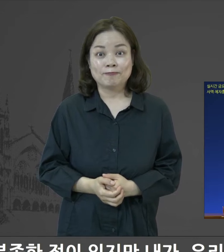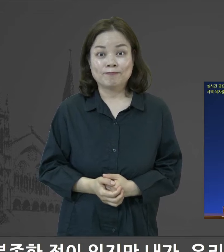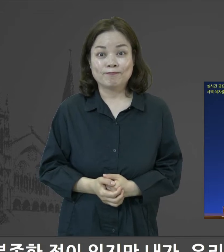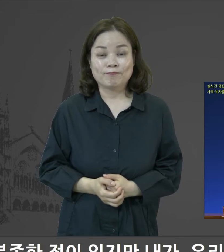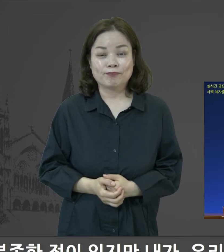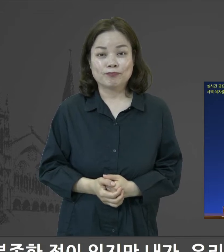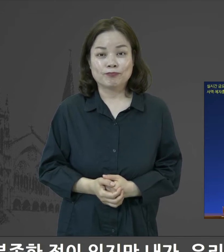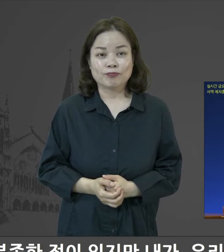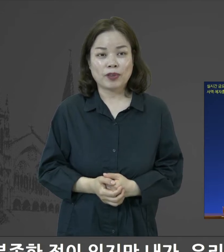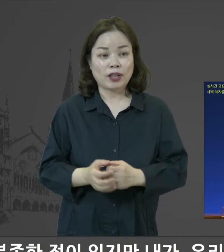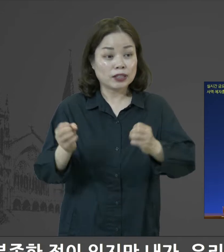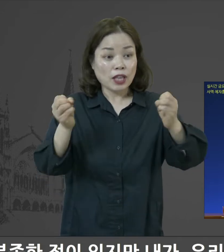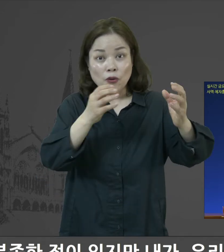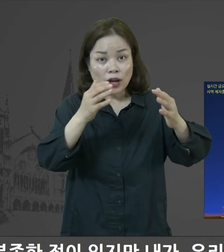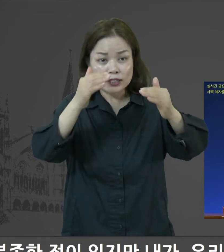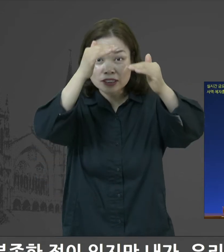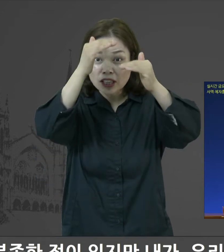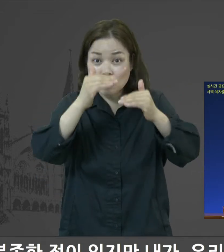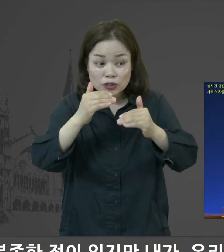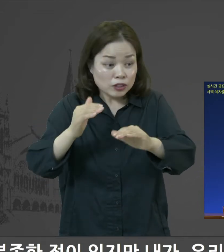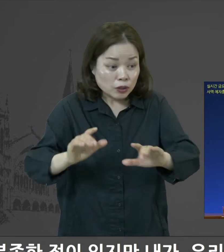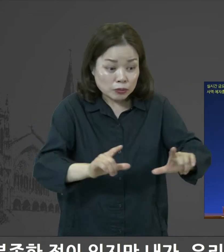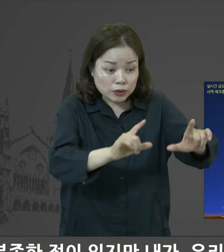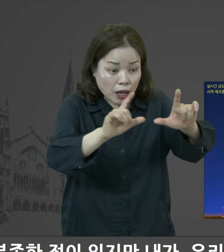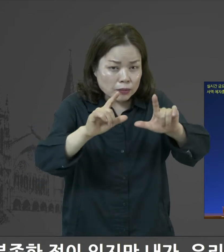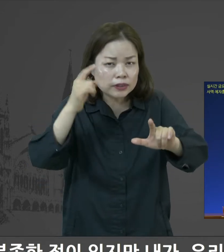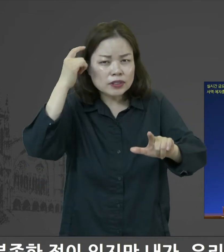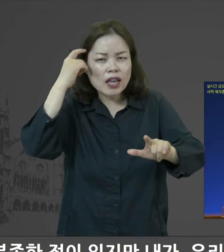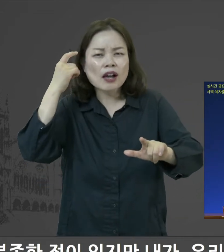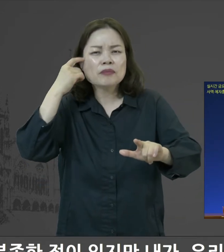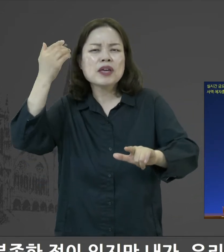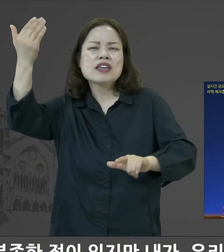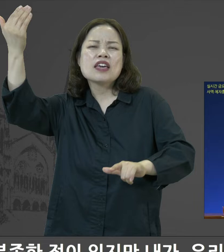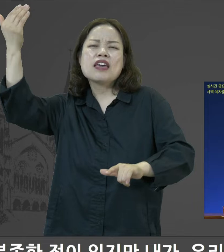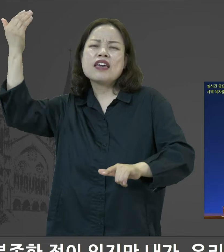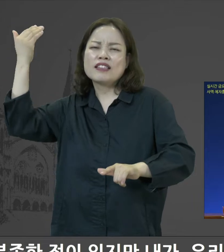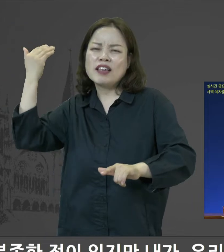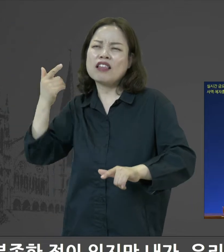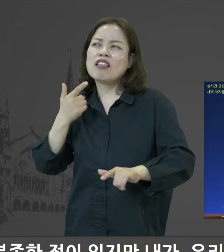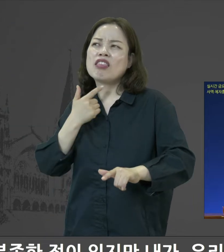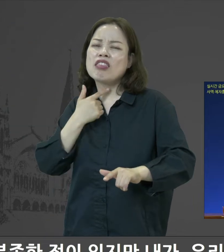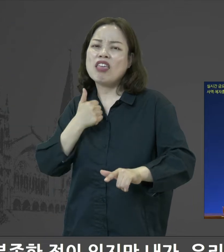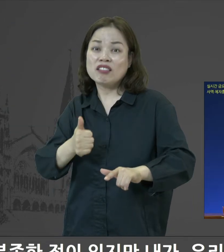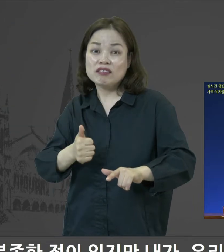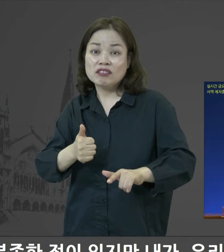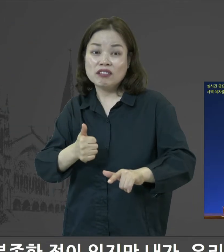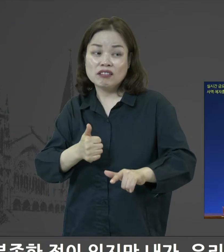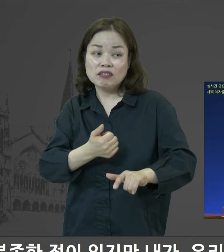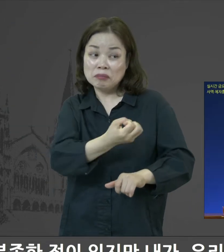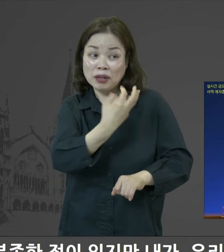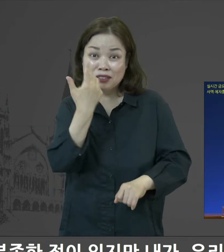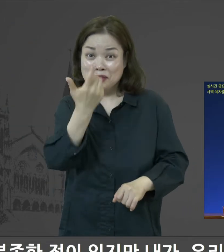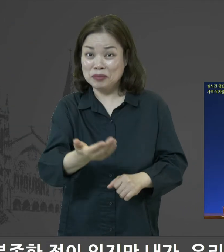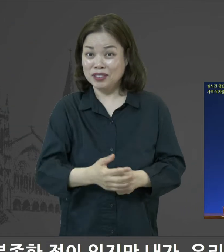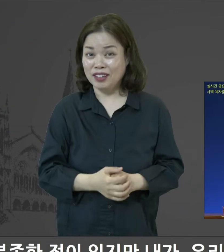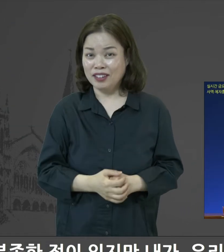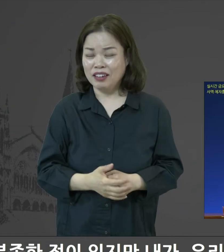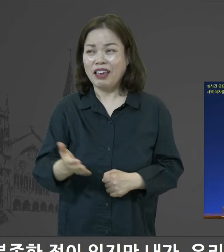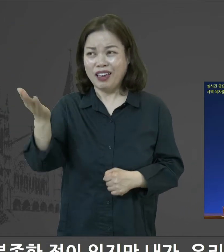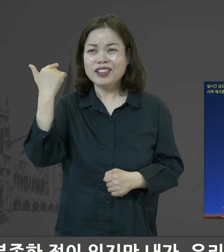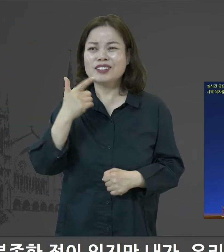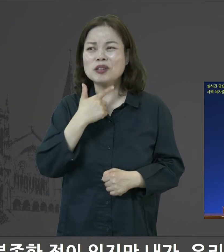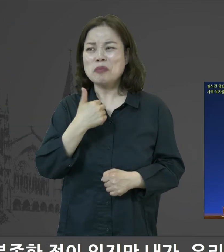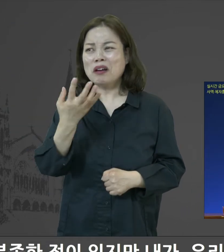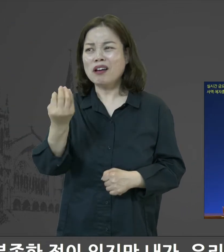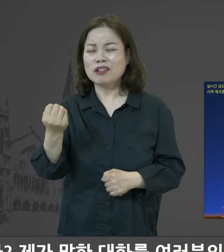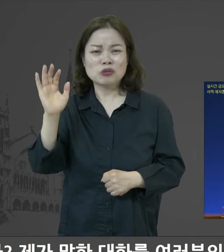제가 이렇게 나눈 대화를 여러분 삶에 이렇게 짚어보면 옛날에는 했었는데요. 그런 거 혹시 아닙니까? 옛날엔